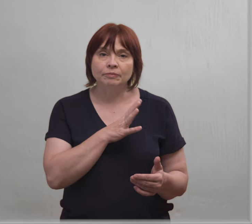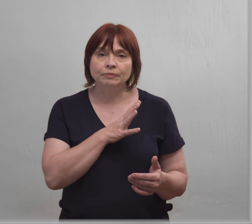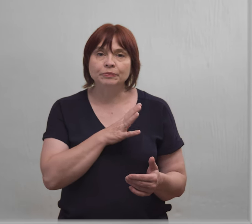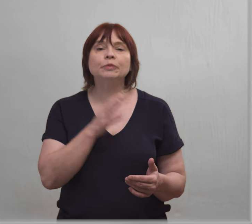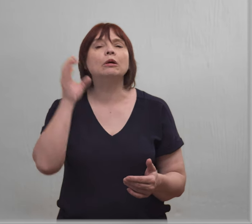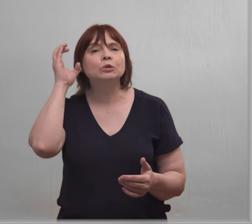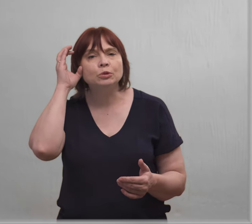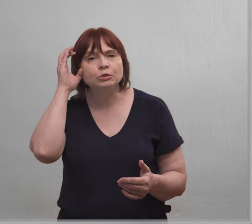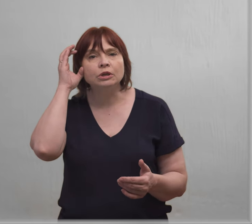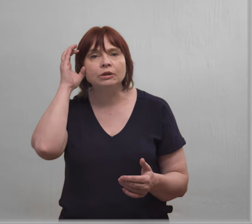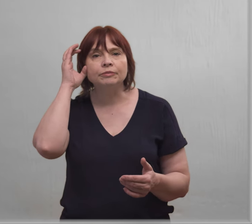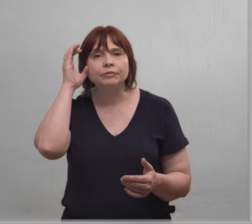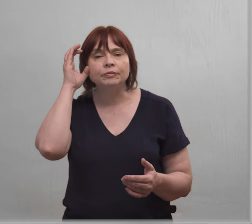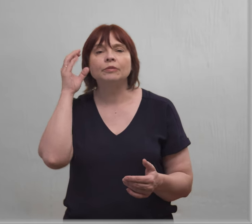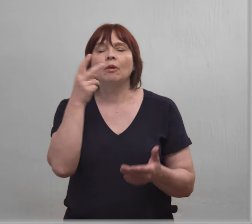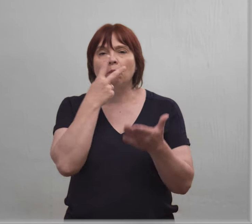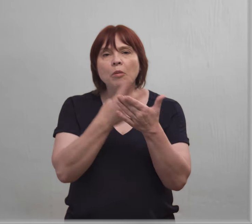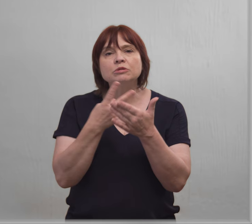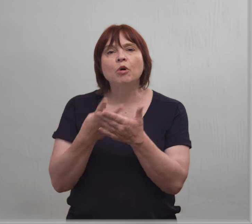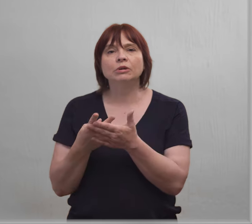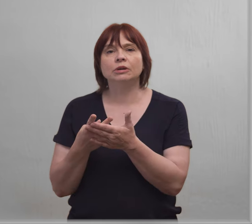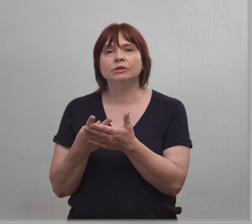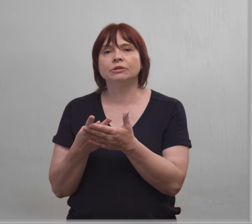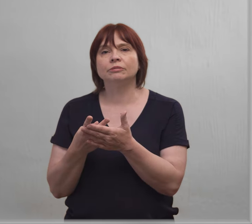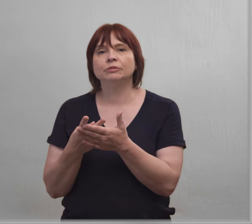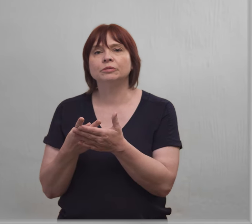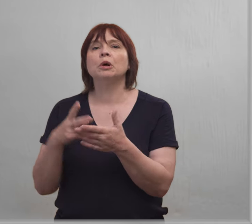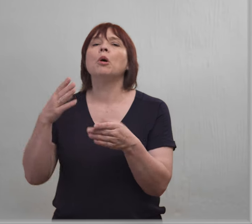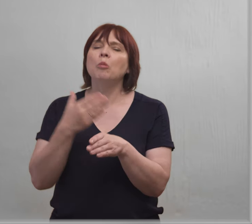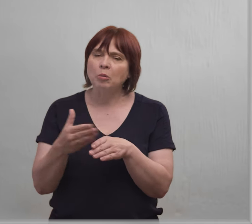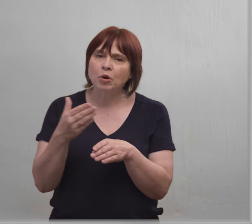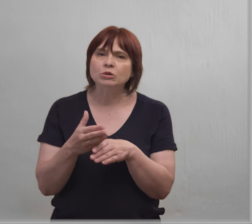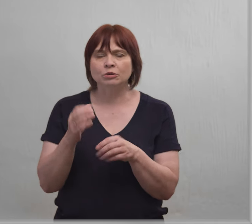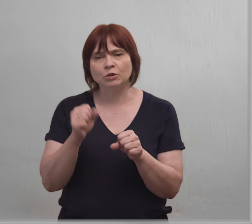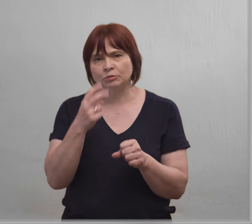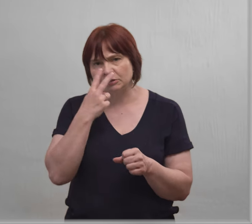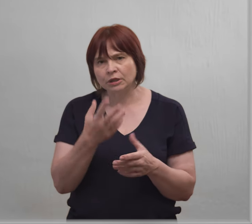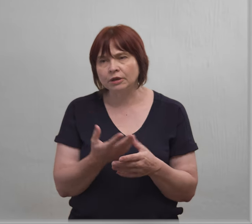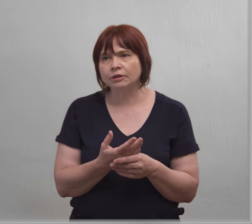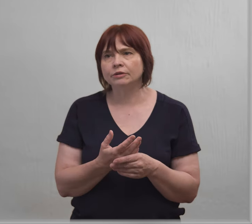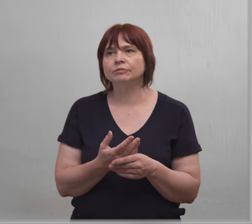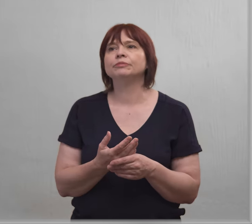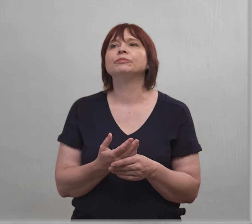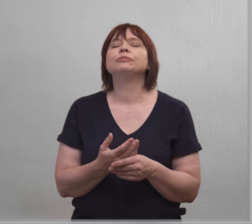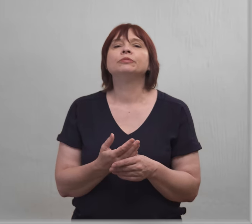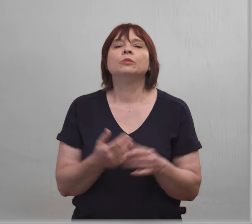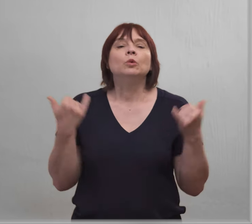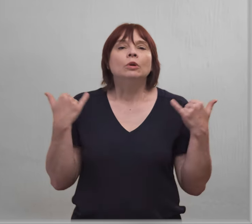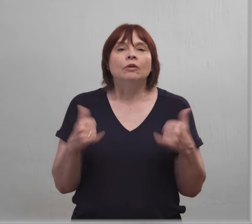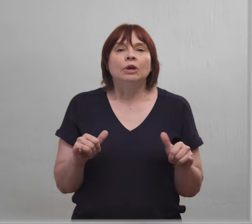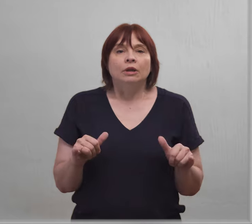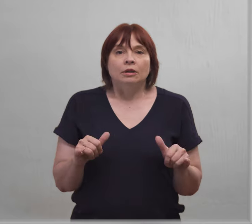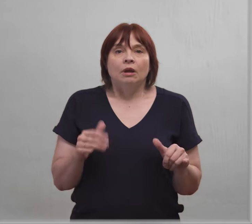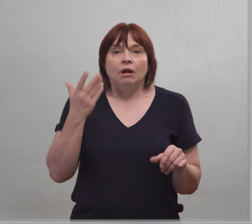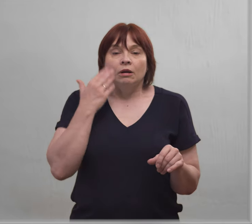слышали в прямом эфире или посмотрите попозже. Вы знаете, на самом деле это удивительно, когда мы видим